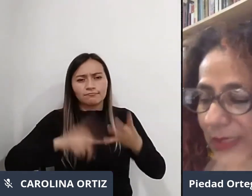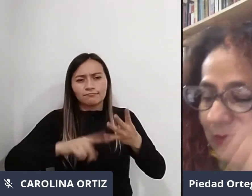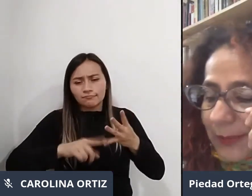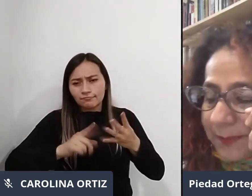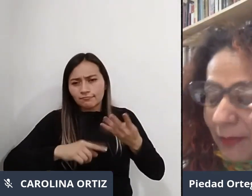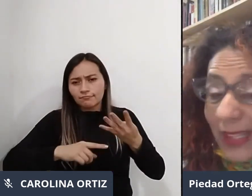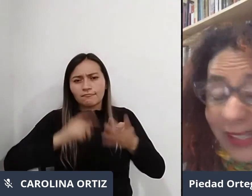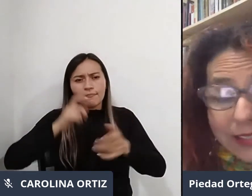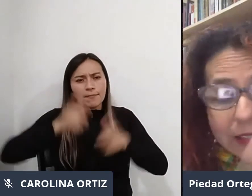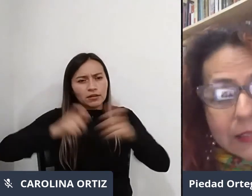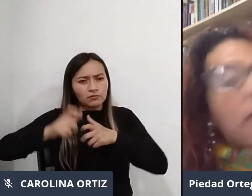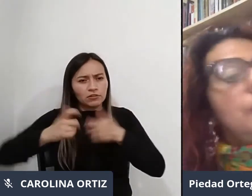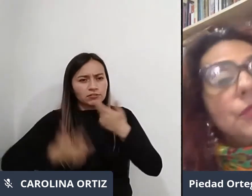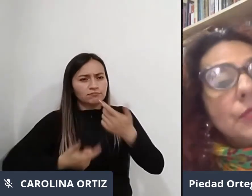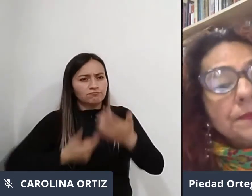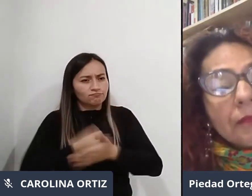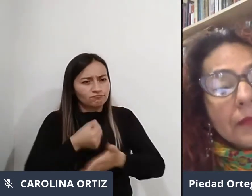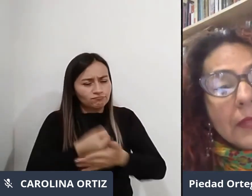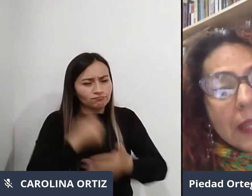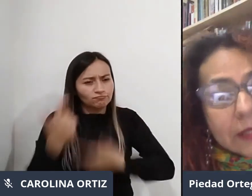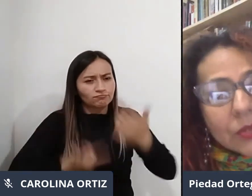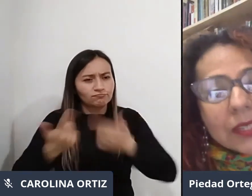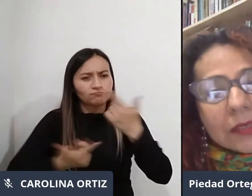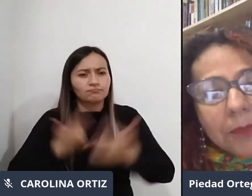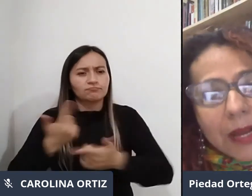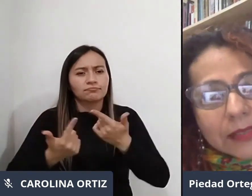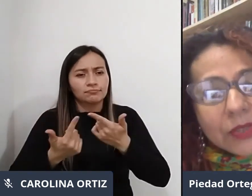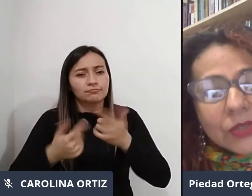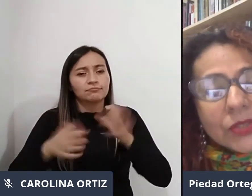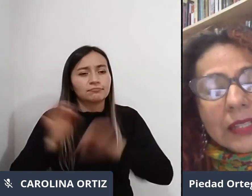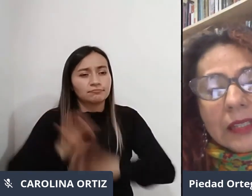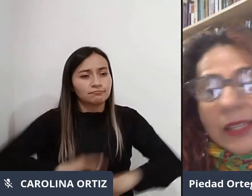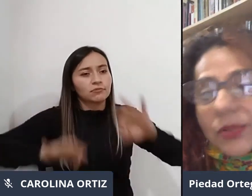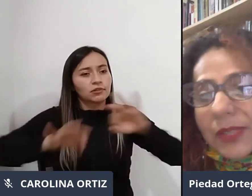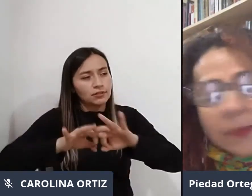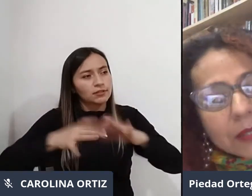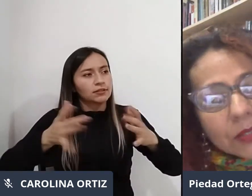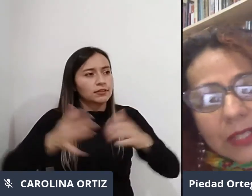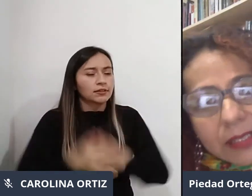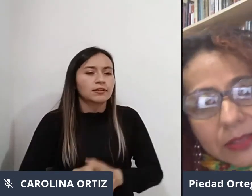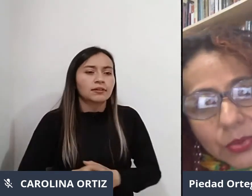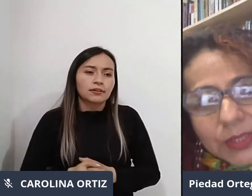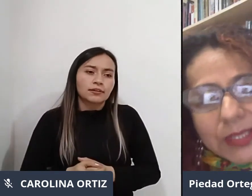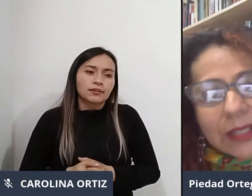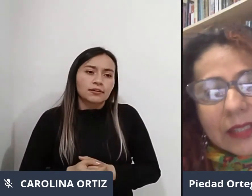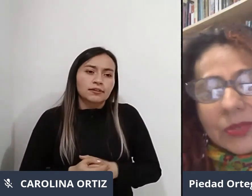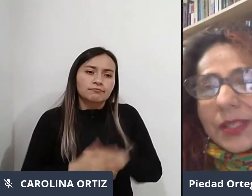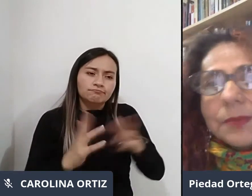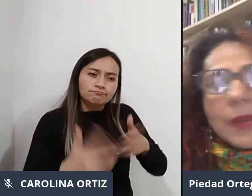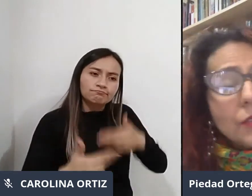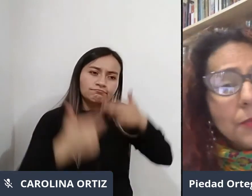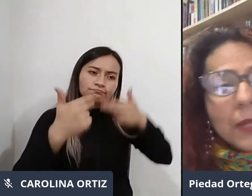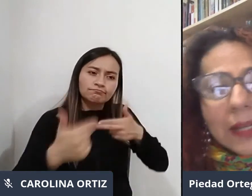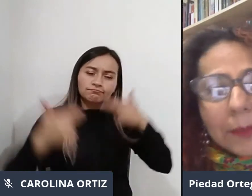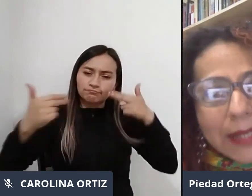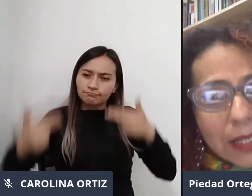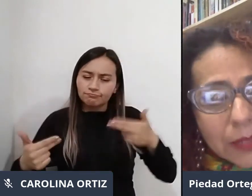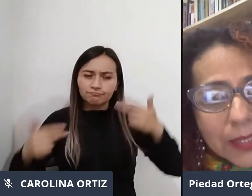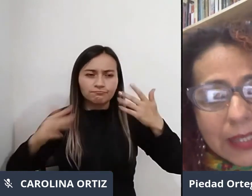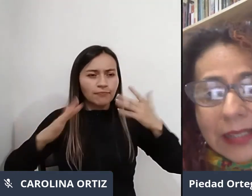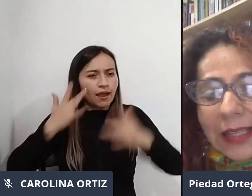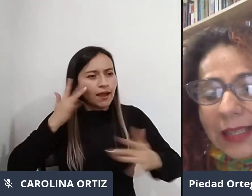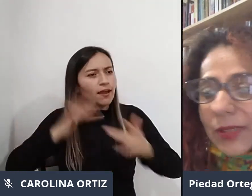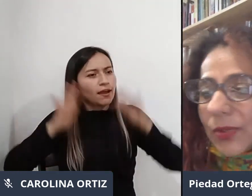todas, necesitamos de estos espacios que son espacios de la escucha, que son espacios para la